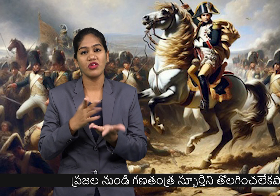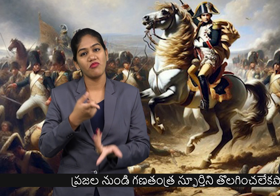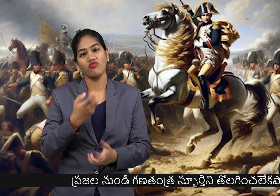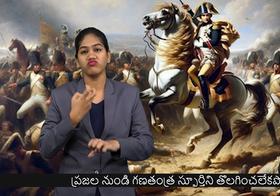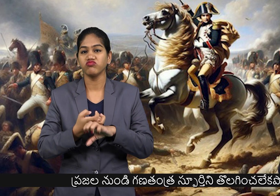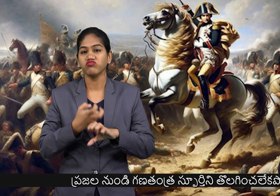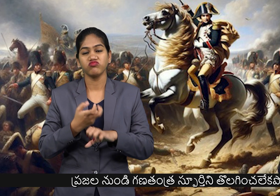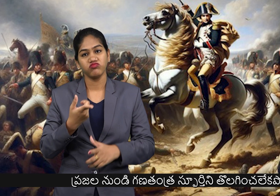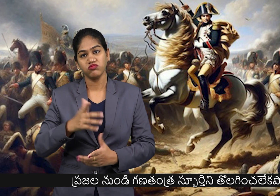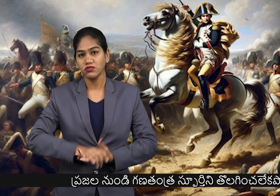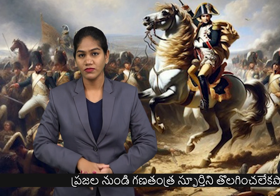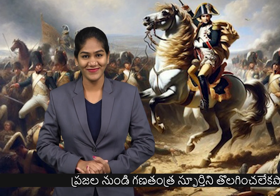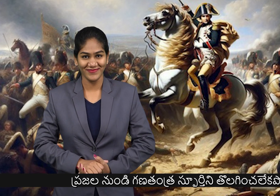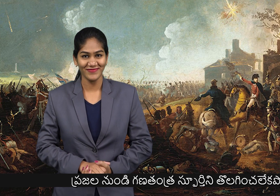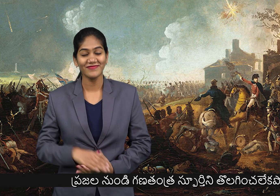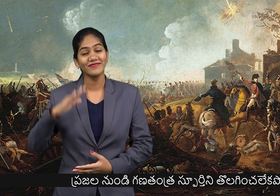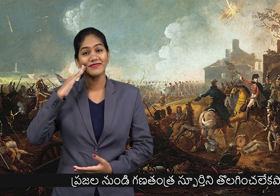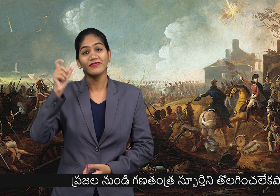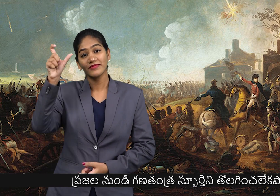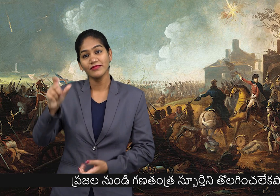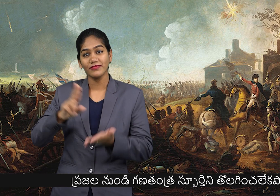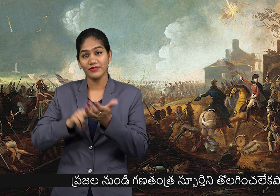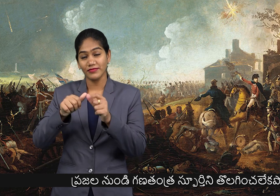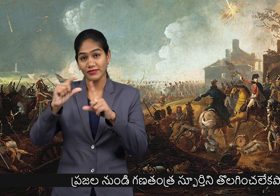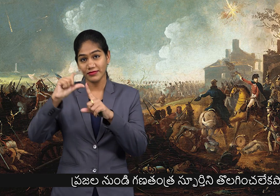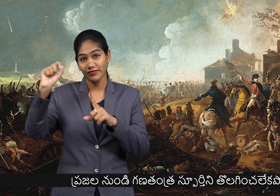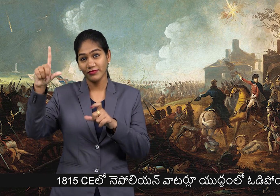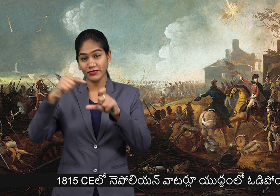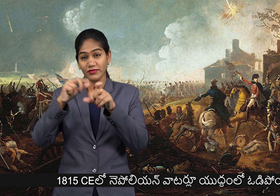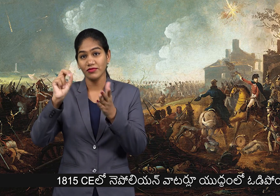ప్రజల నుండి గణతంత్ర స్ఫూర్తిని తొలగించలేకపోయాడు.